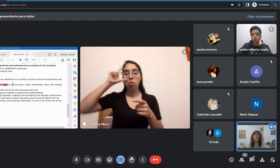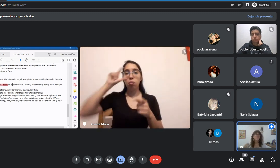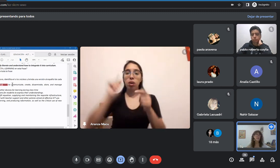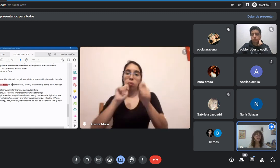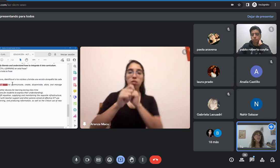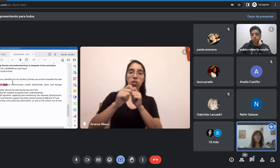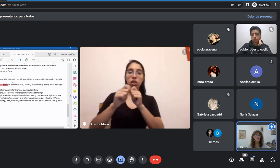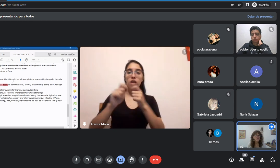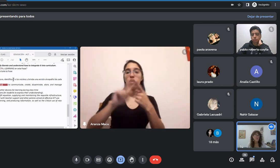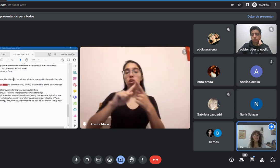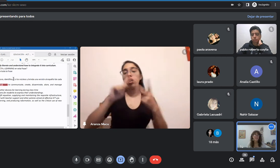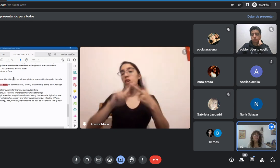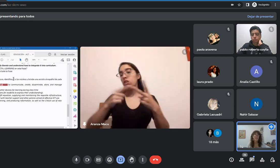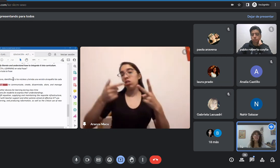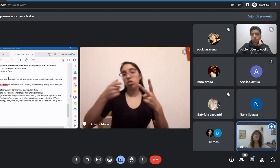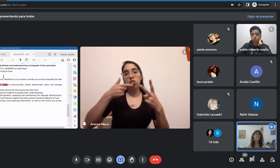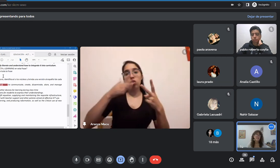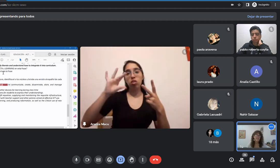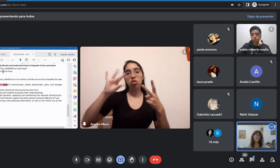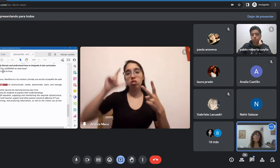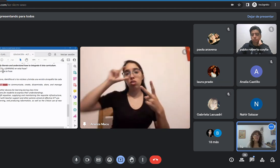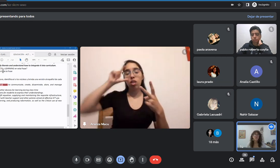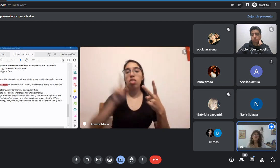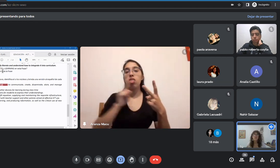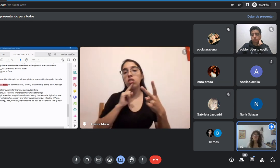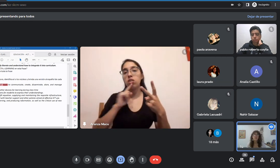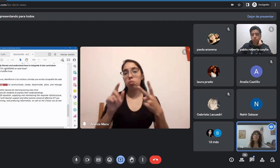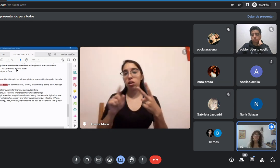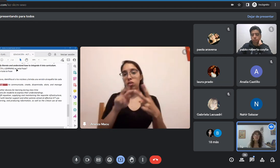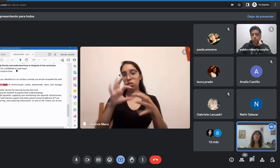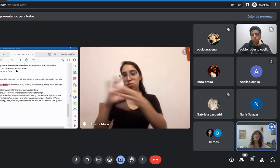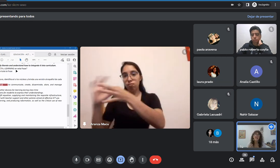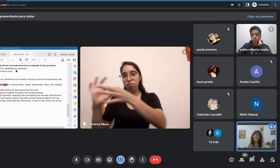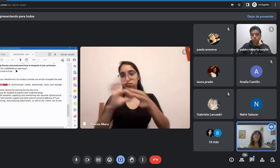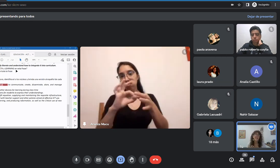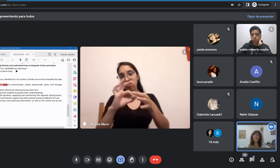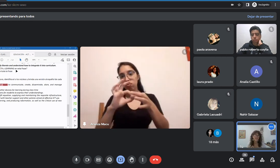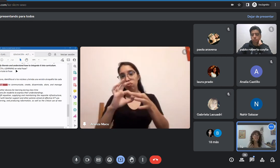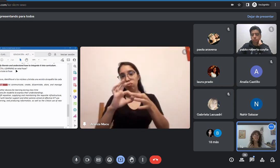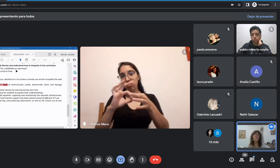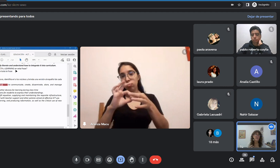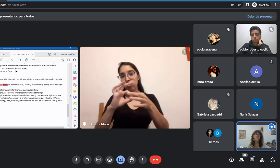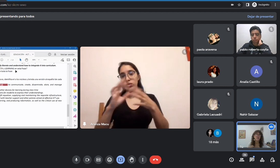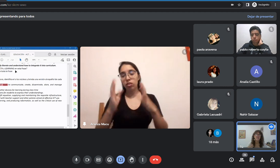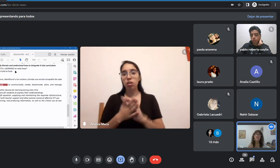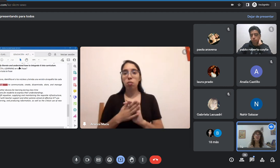está lejos, ¿sí? Si es uno, no es lo mismo que él, ¿sí?